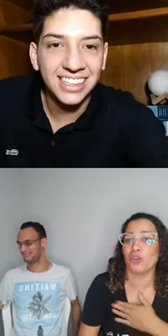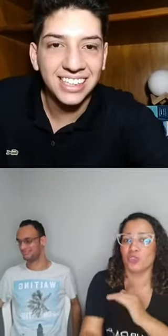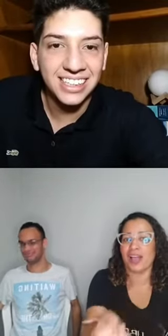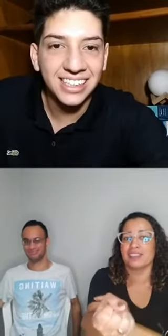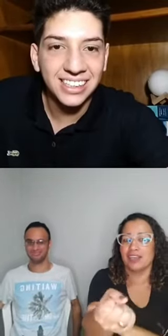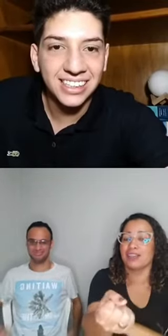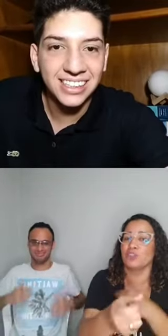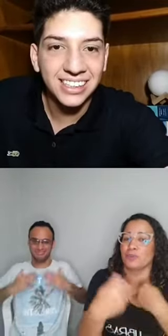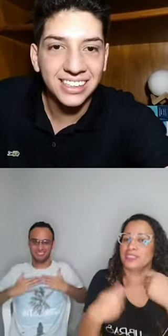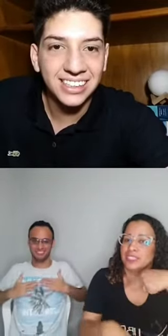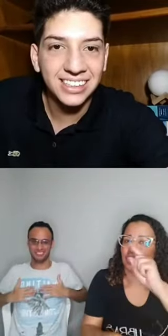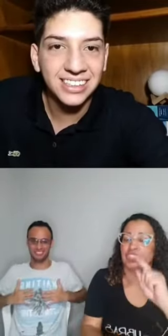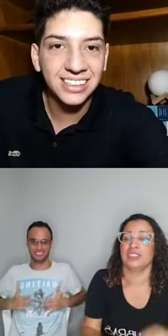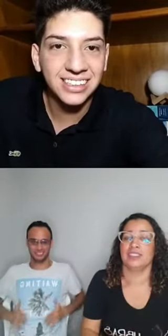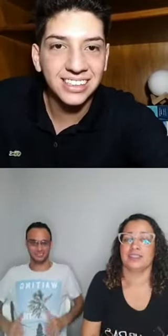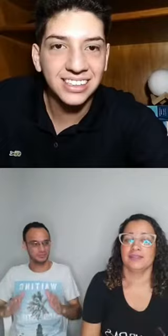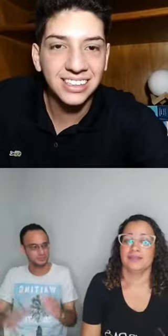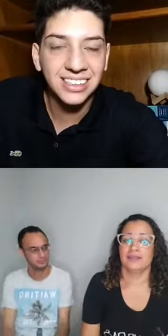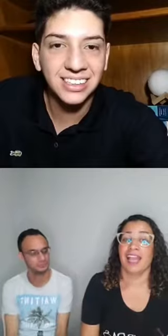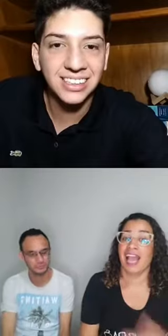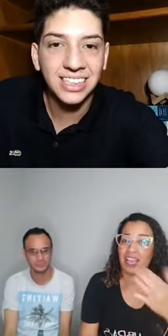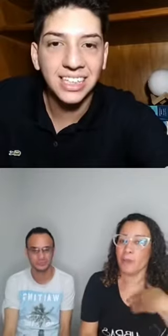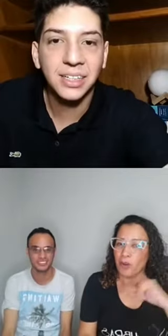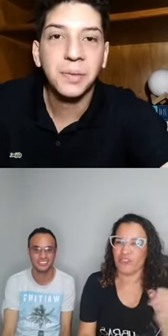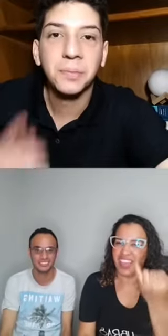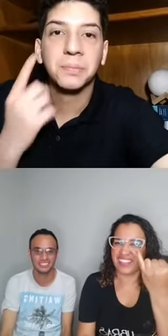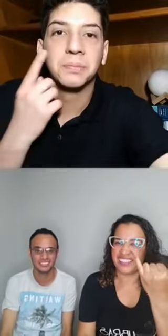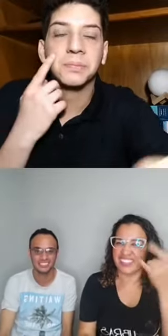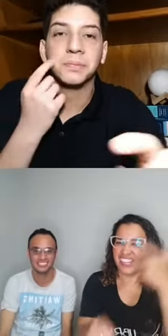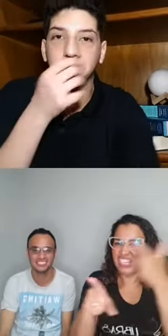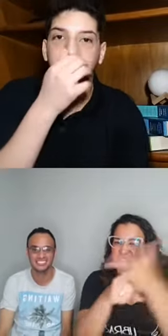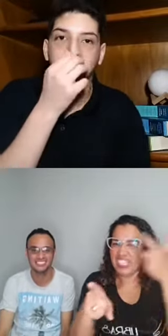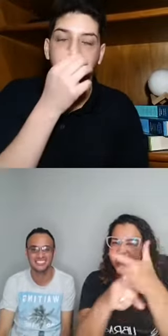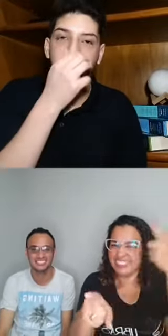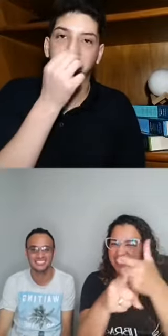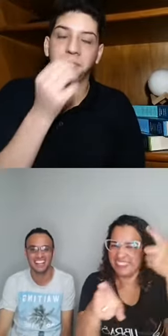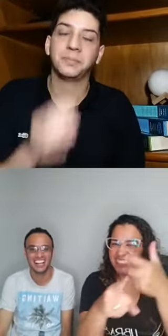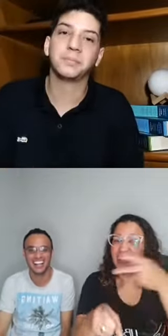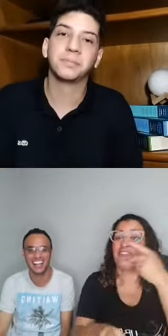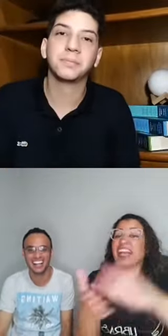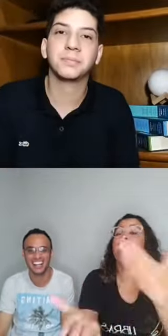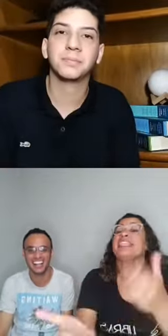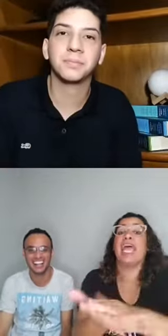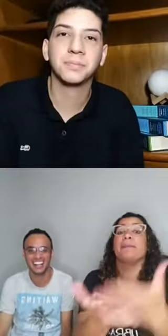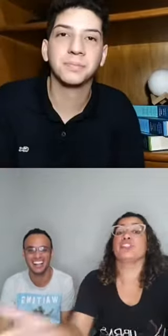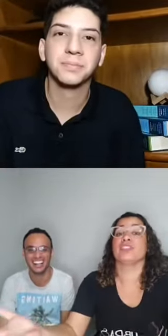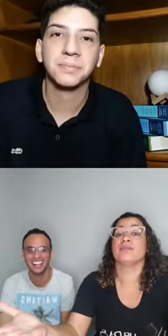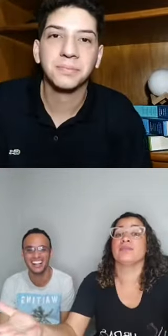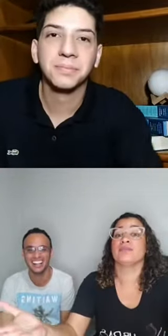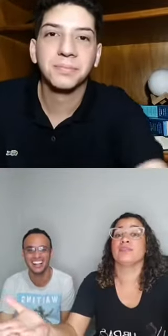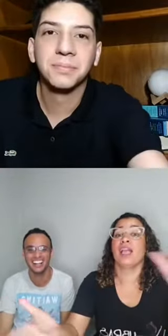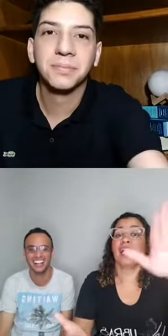Eu gosto de doar sangue, eu tô precisando de ir. Aí eu aproveito. Filho, aquele